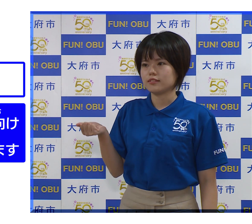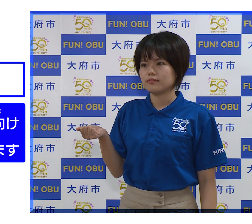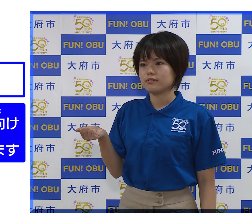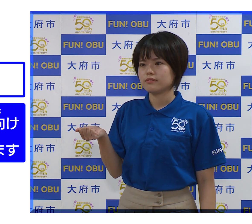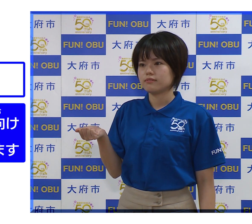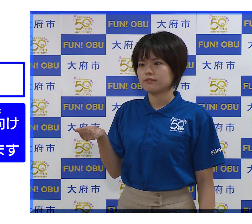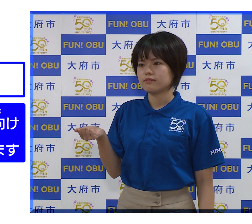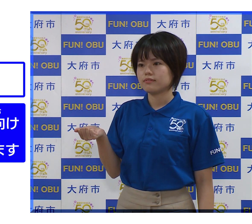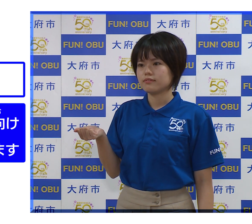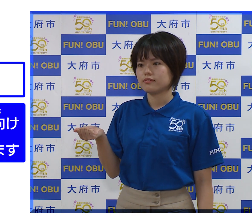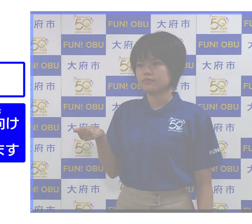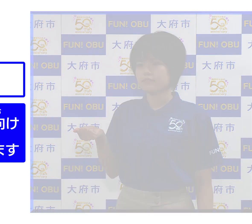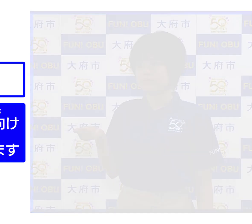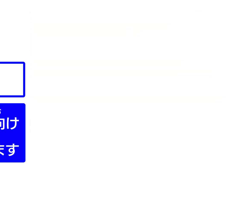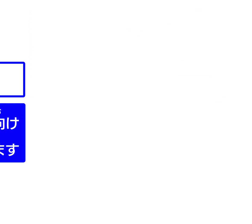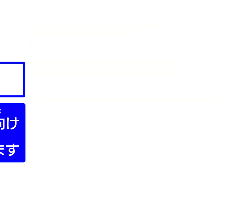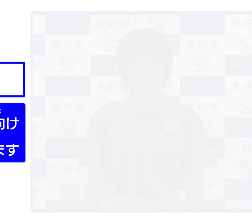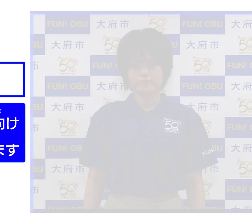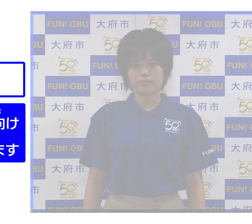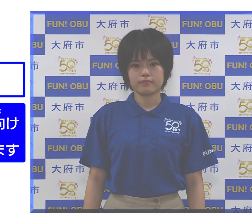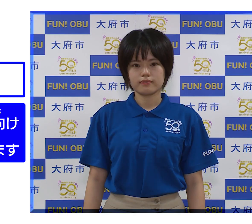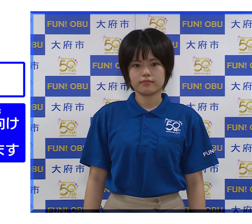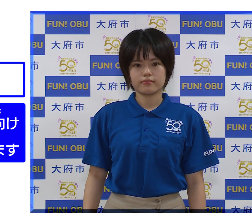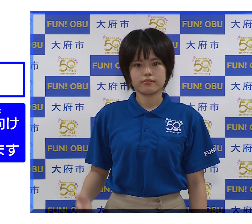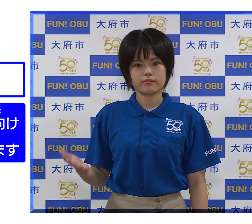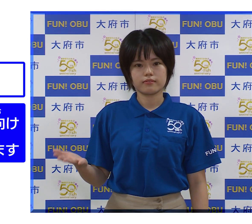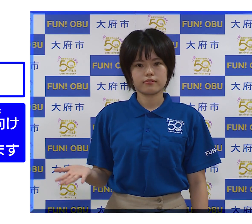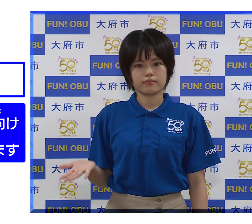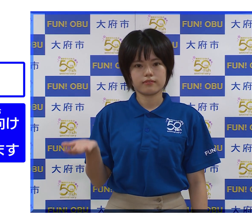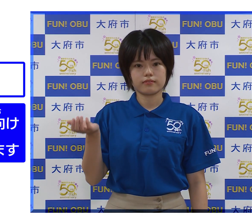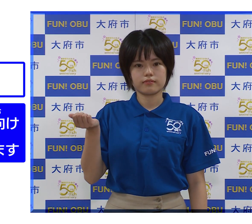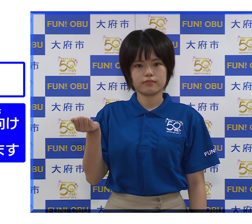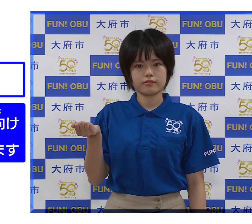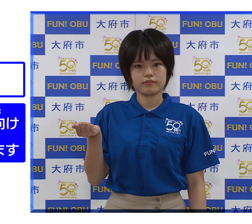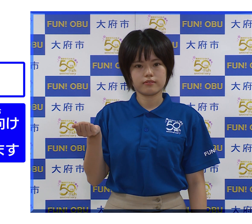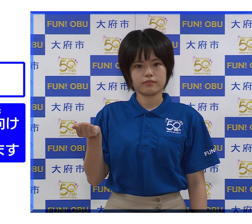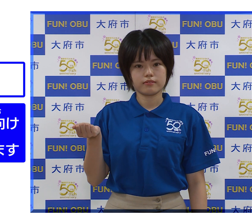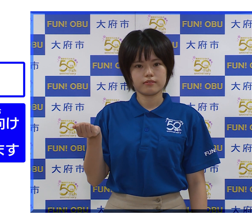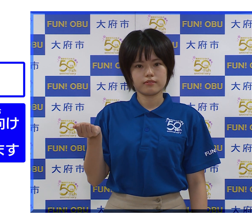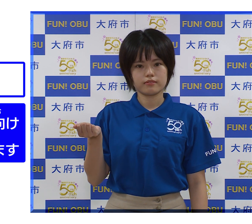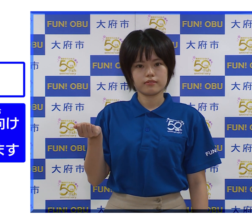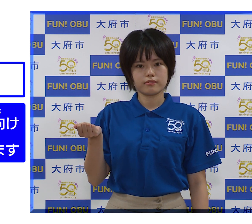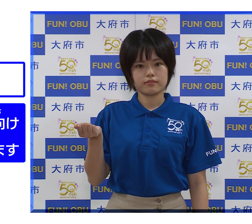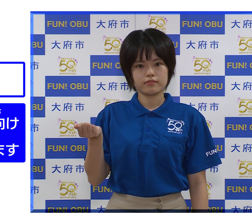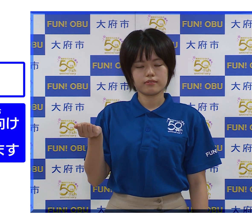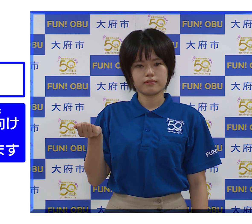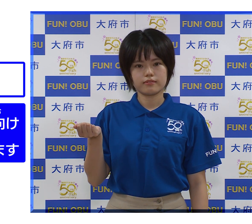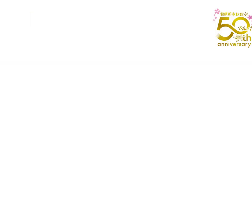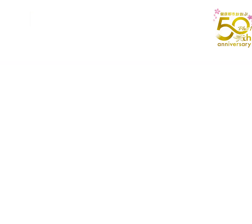持つ手のひらを上に向け上げながらに切ります